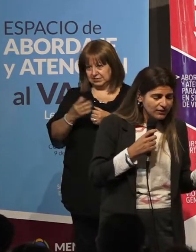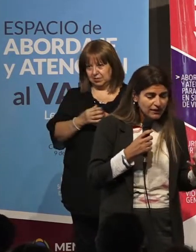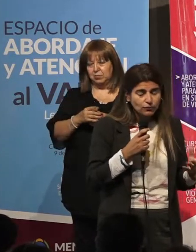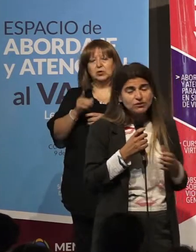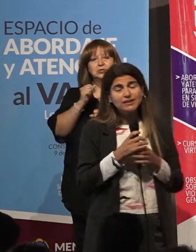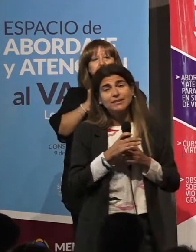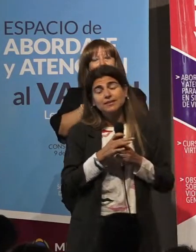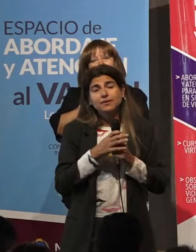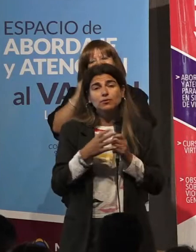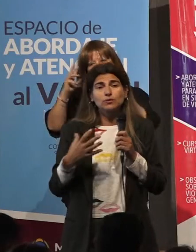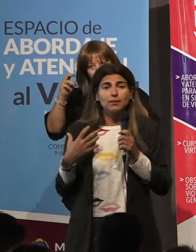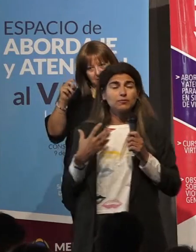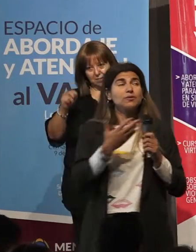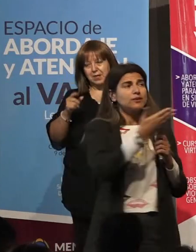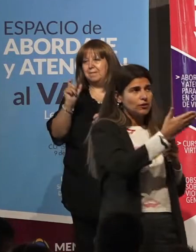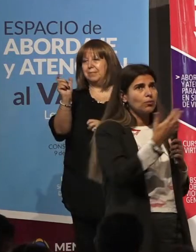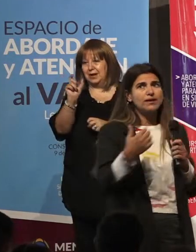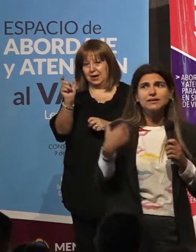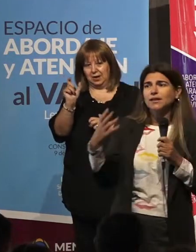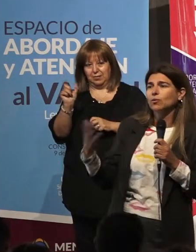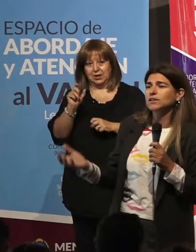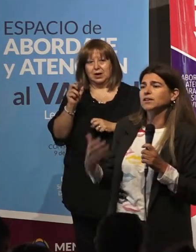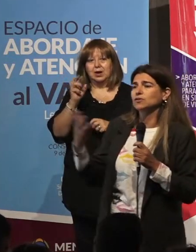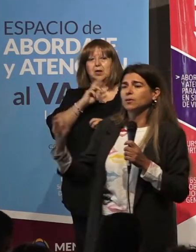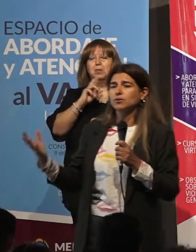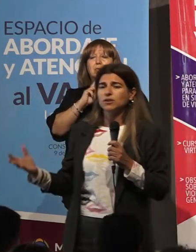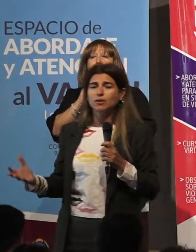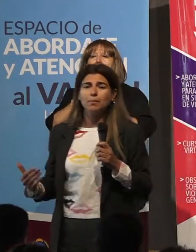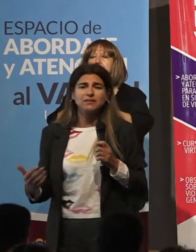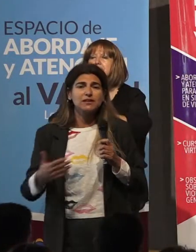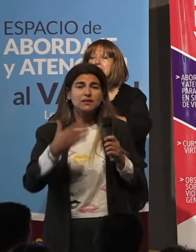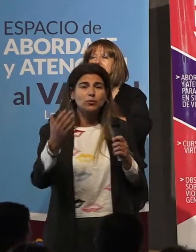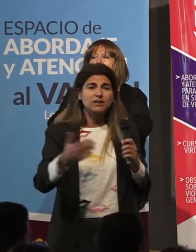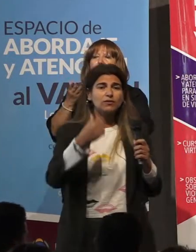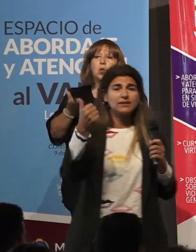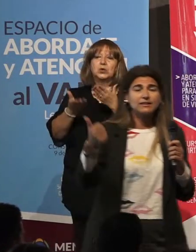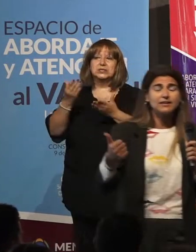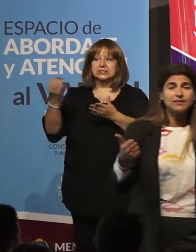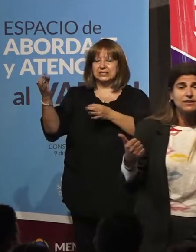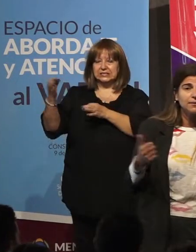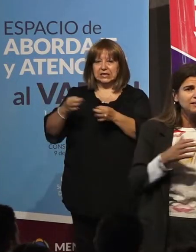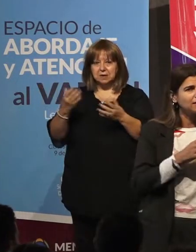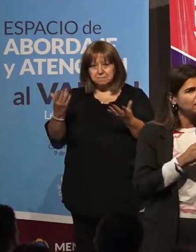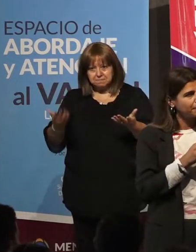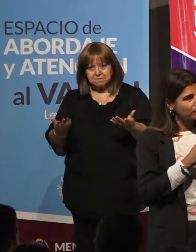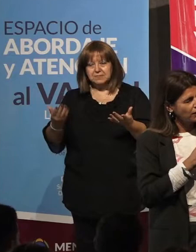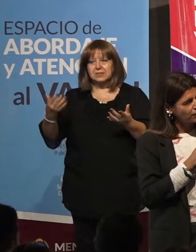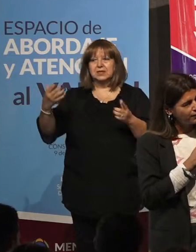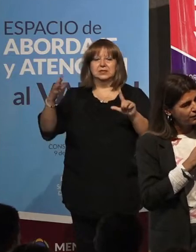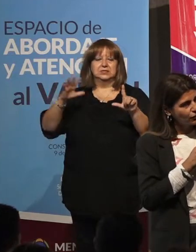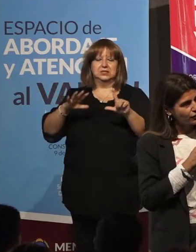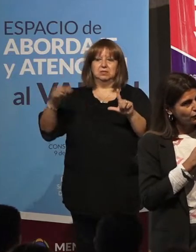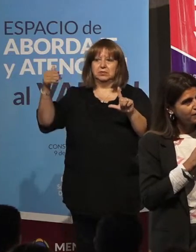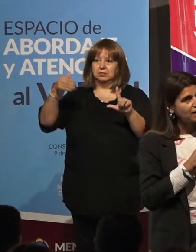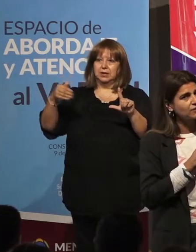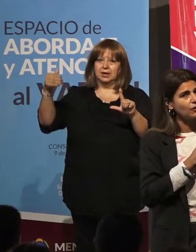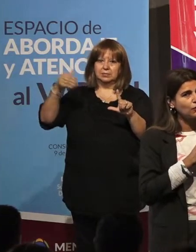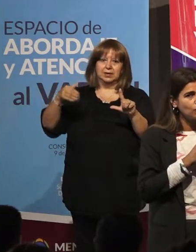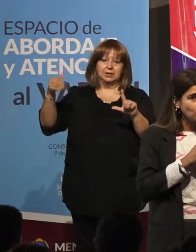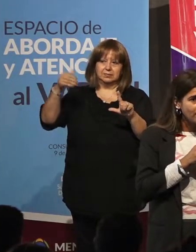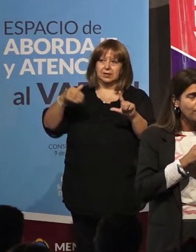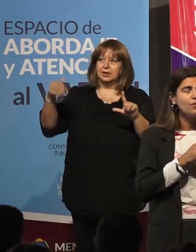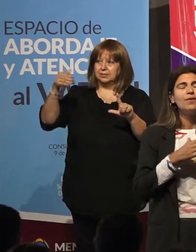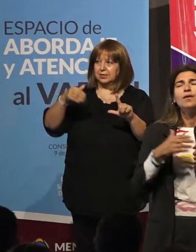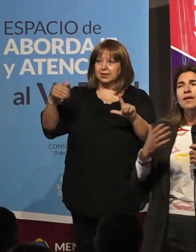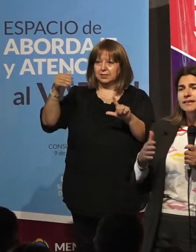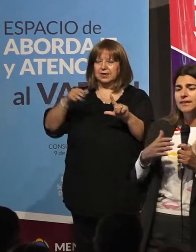trabajar todas estas cosas que tienen que ver con esto. La mujer llega a la justicia, no sabe lo que le va a pasar y se encuentra con que la citan 7 veces, le están preguntando a ver si lo dijo bien, si lo